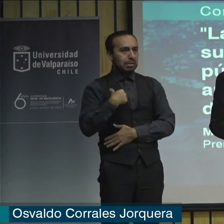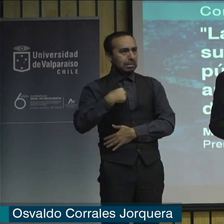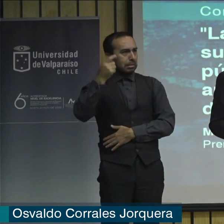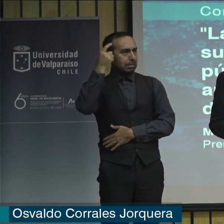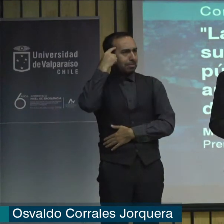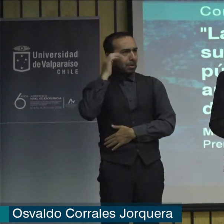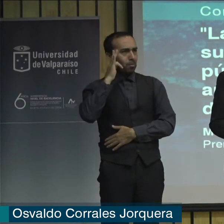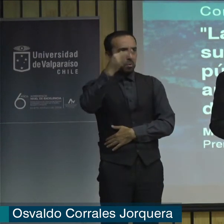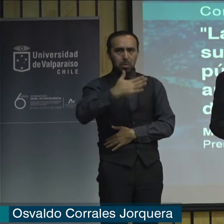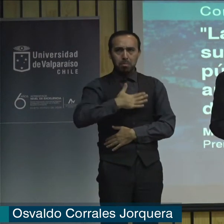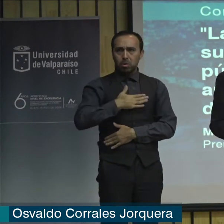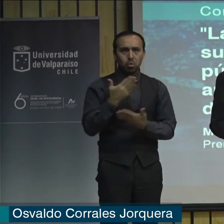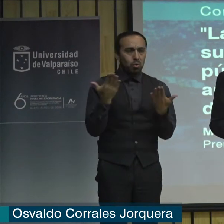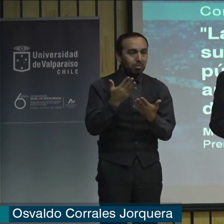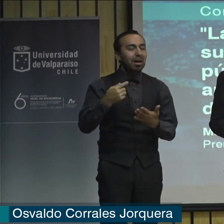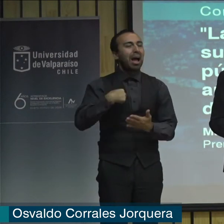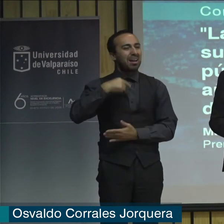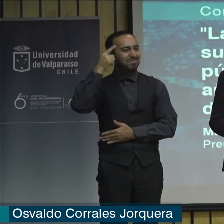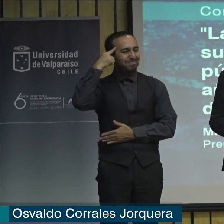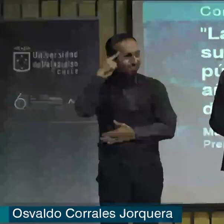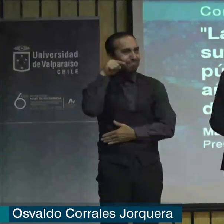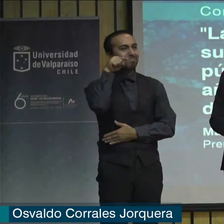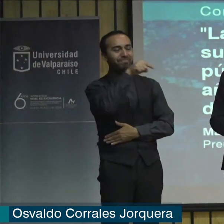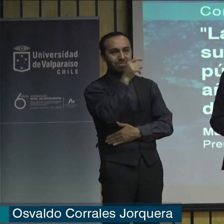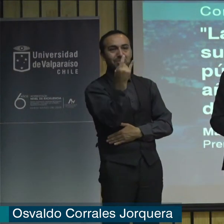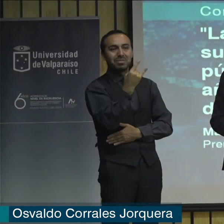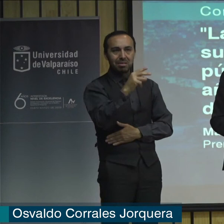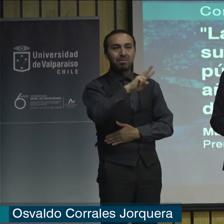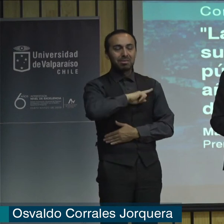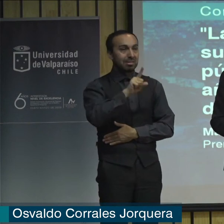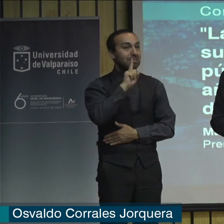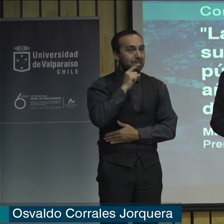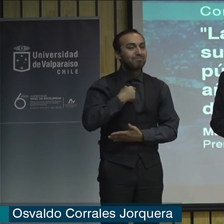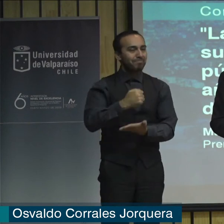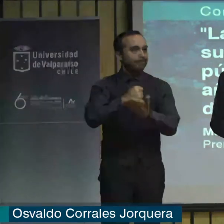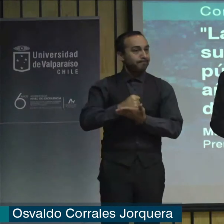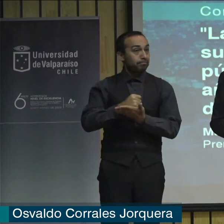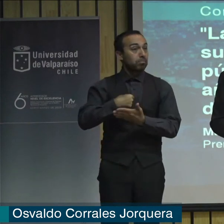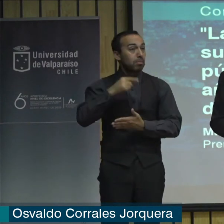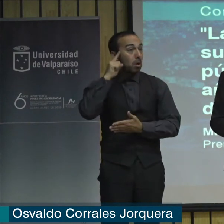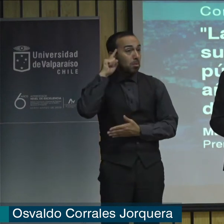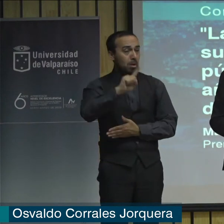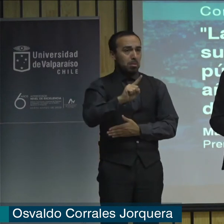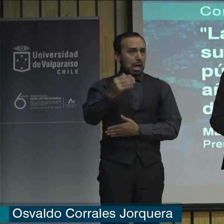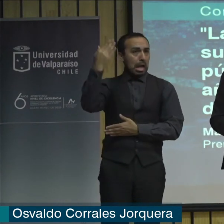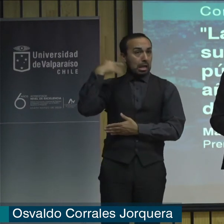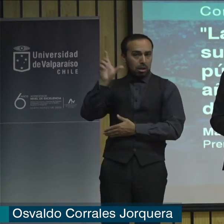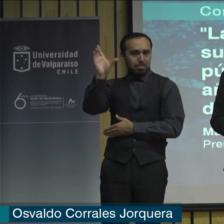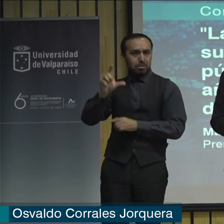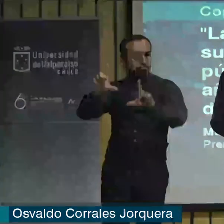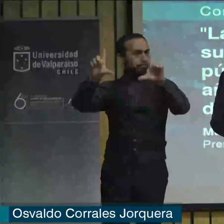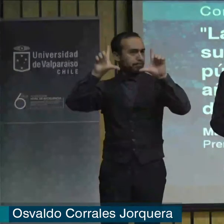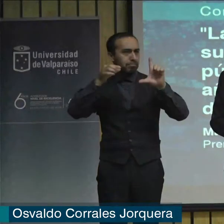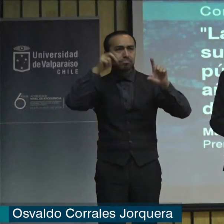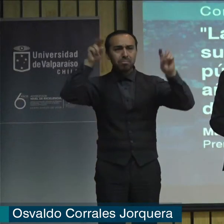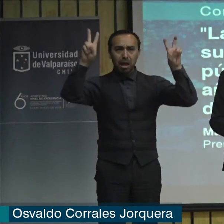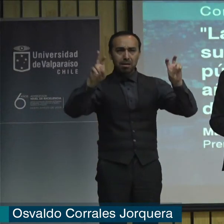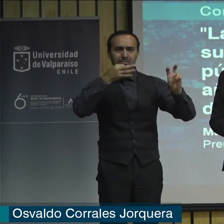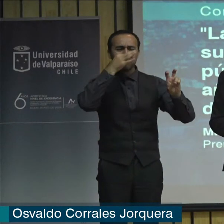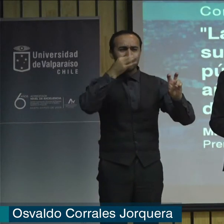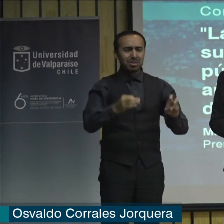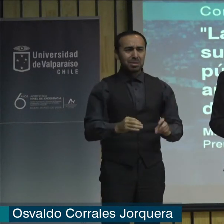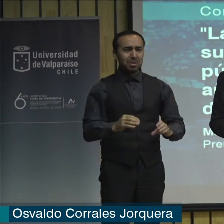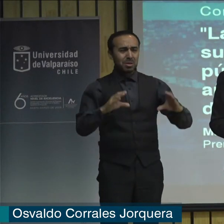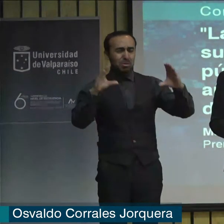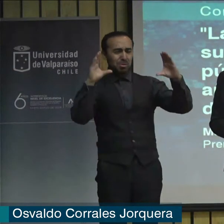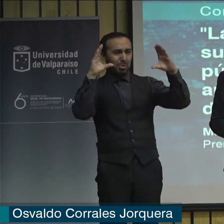expectativas ya nos alertaba de aquello hace poco más de una década sigmun bauman cuando afirmaba que comillas en los pocos túneles